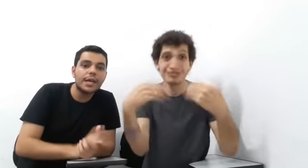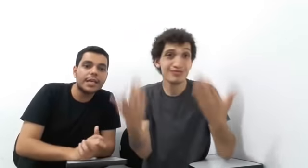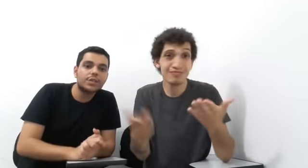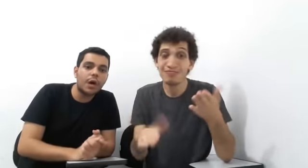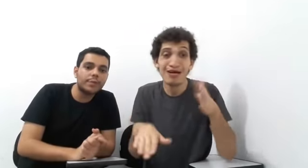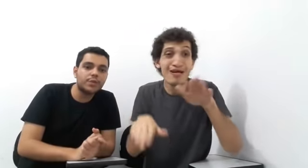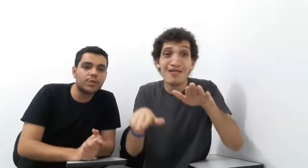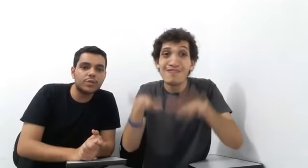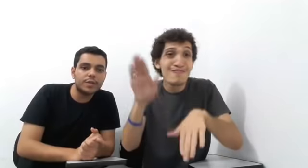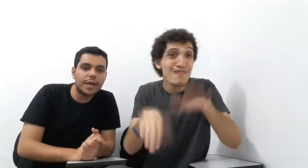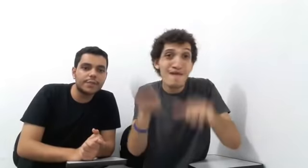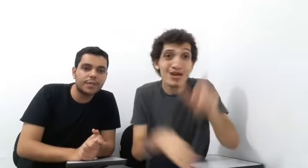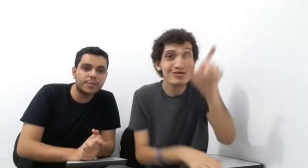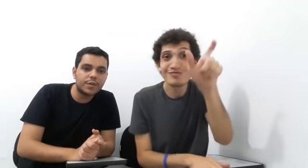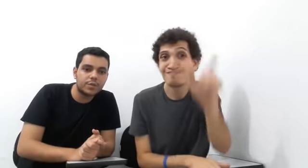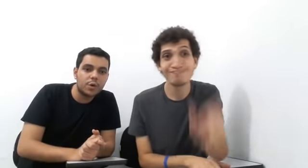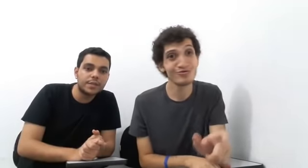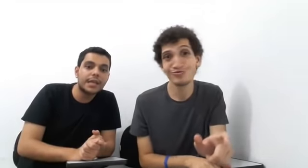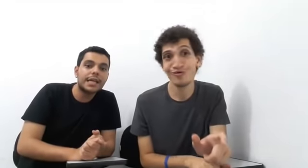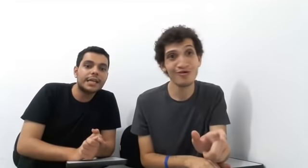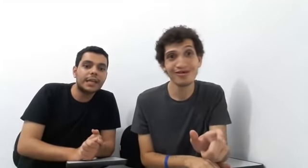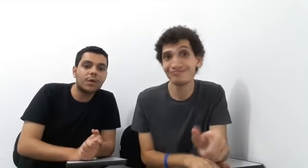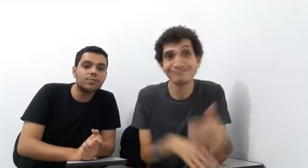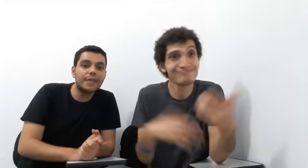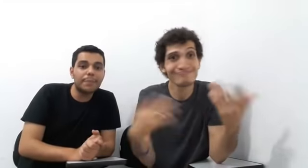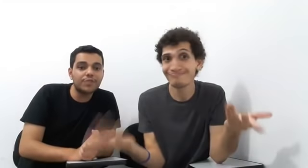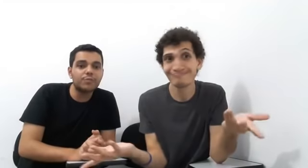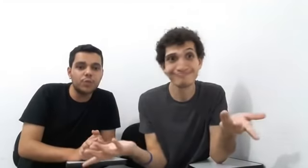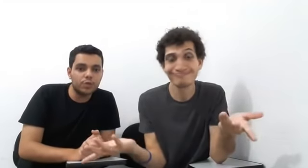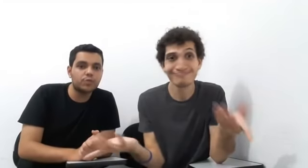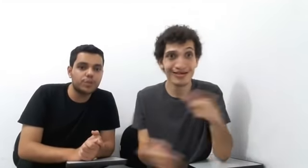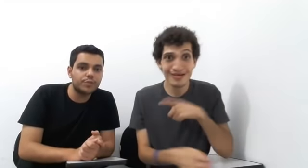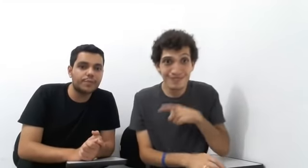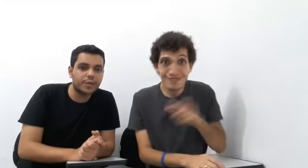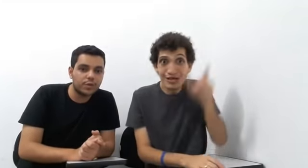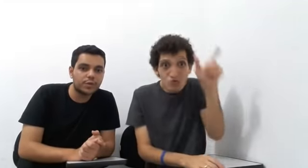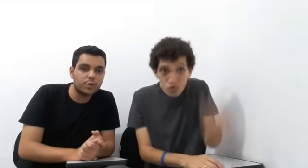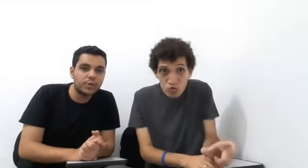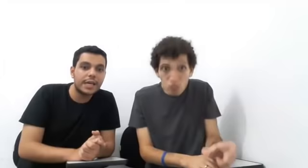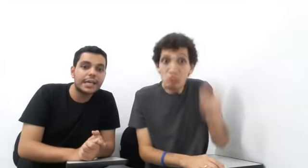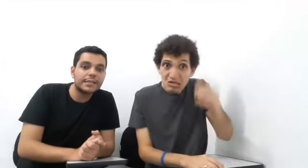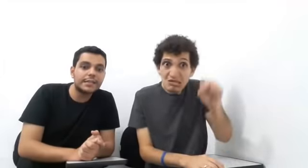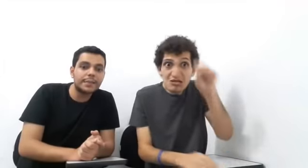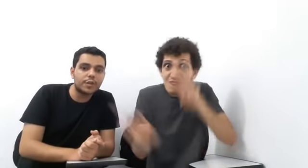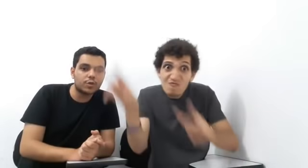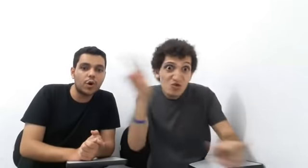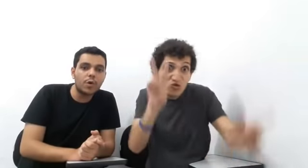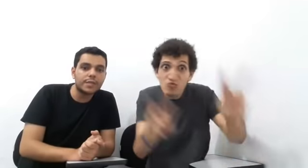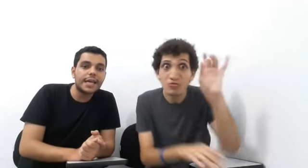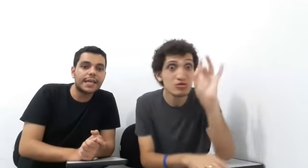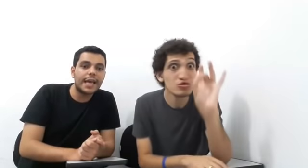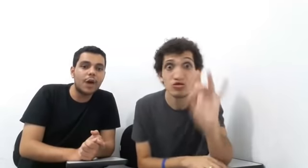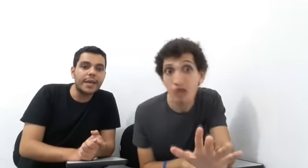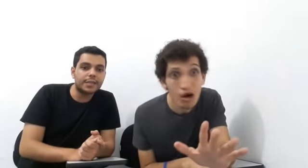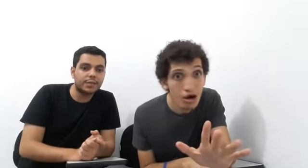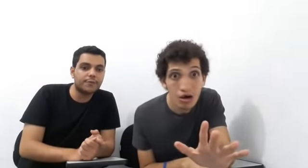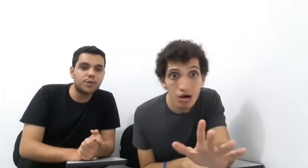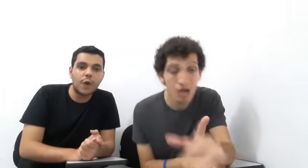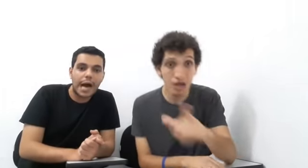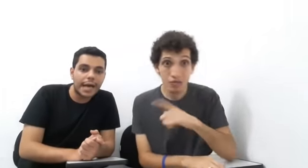isso é uma mistura no cérebro dessas pessoas. Então, depende muito do tipo de pessoa surda. Existem pessoas que realmente são visuais